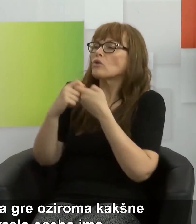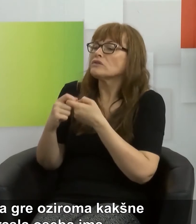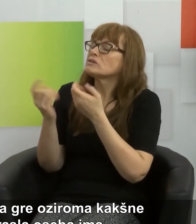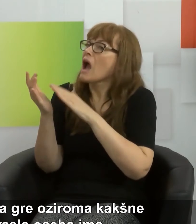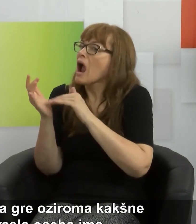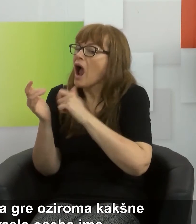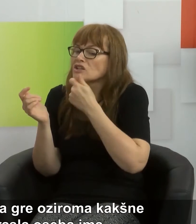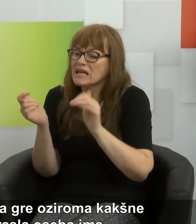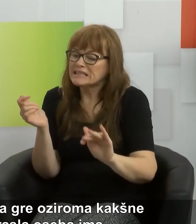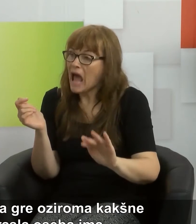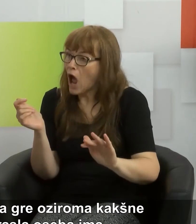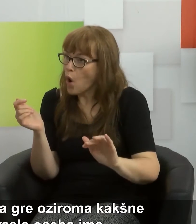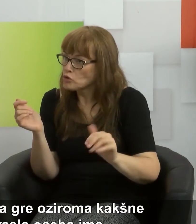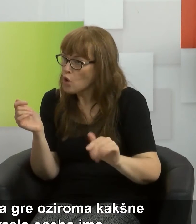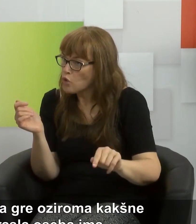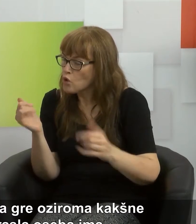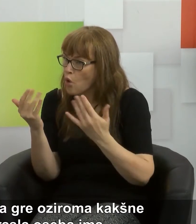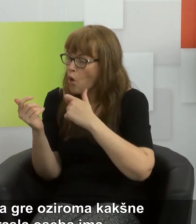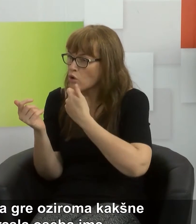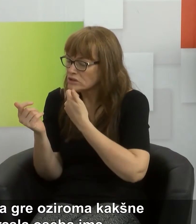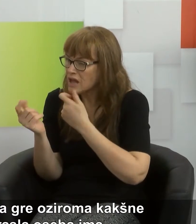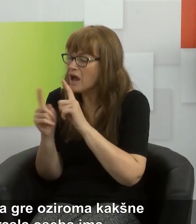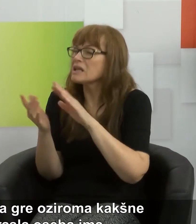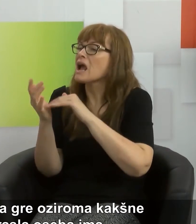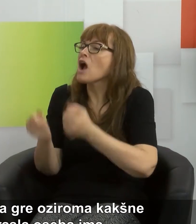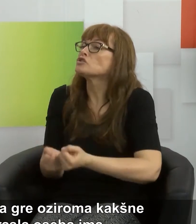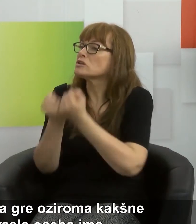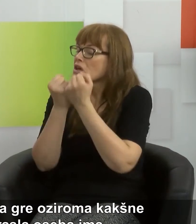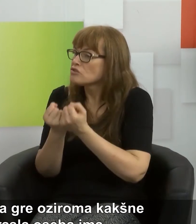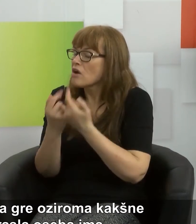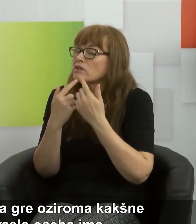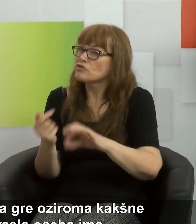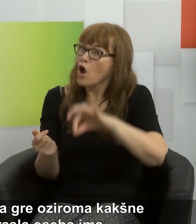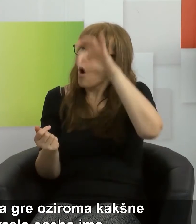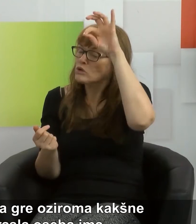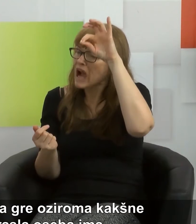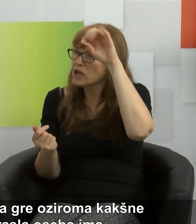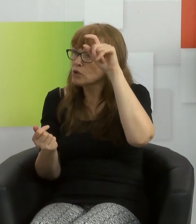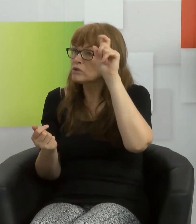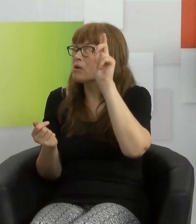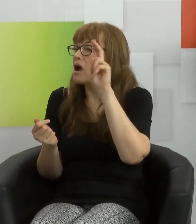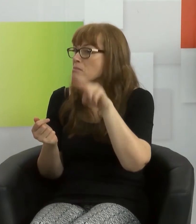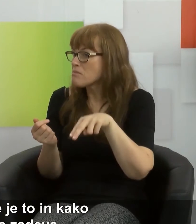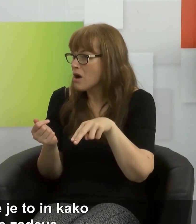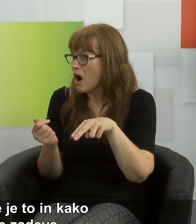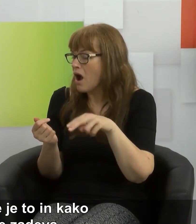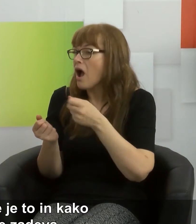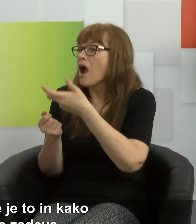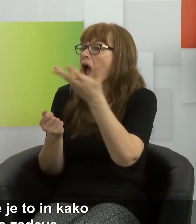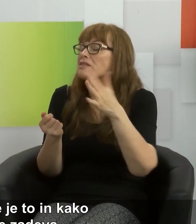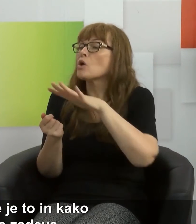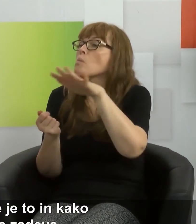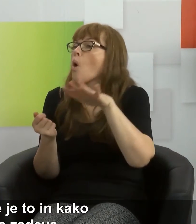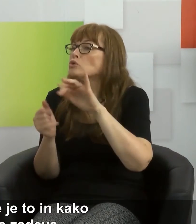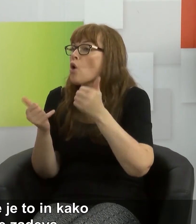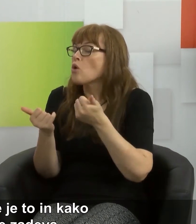kakšno starost otroka gre oziroma kakšne težave, tudi če odrasla oseba ima. Katero